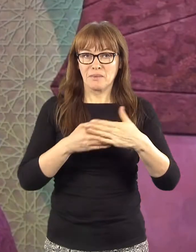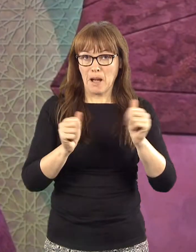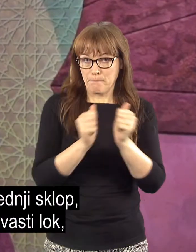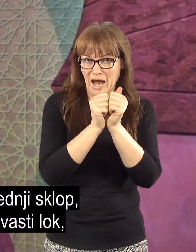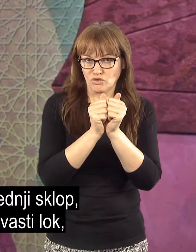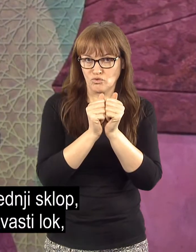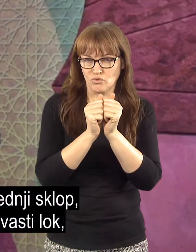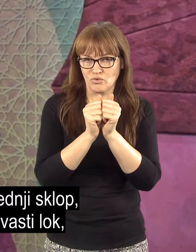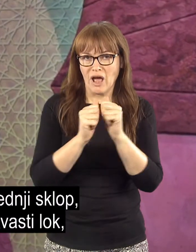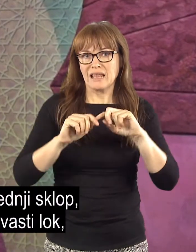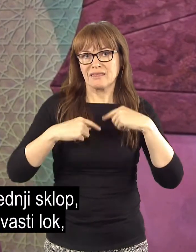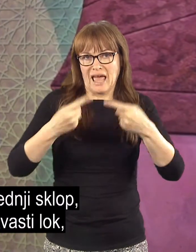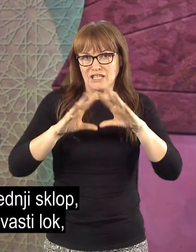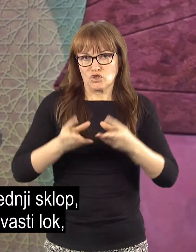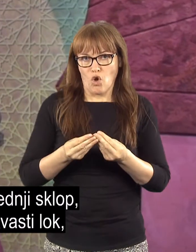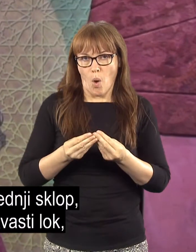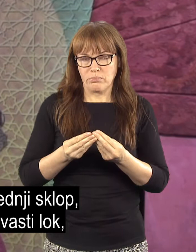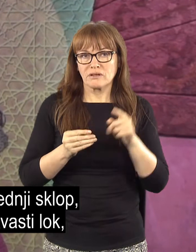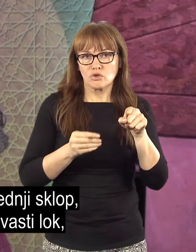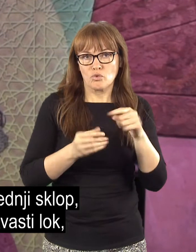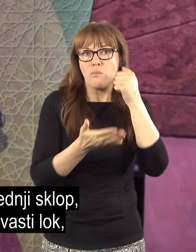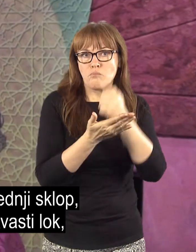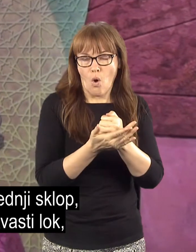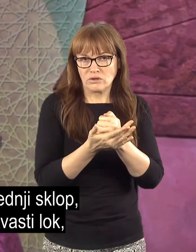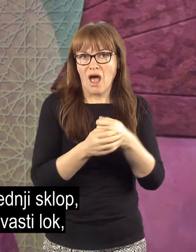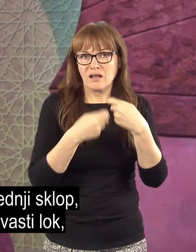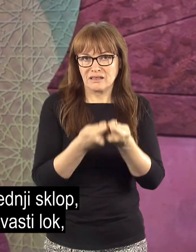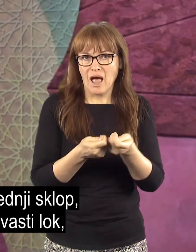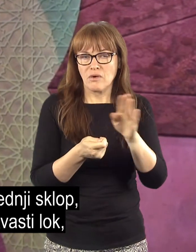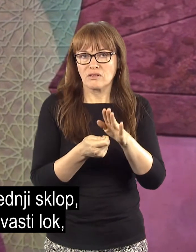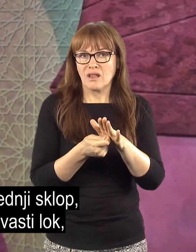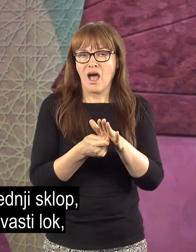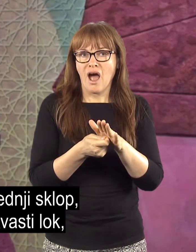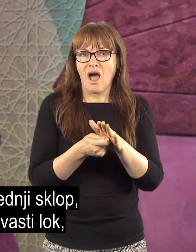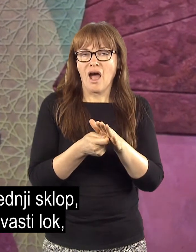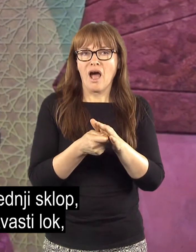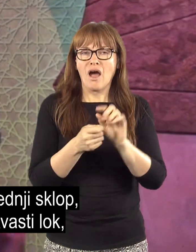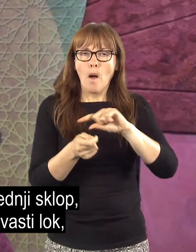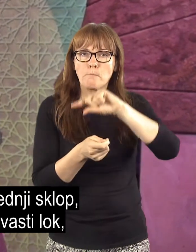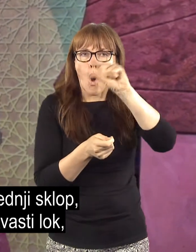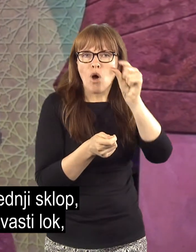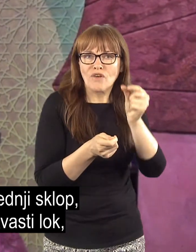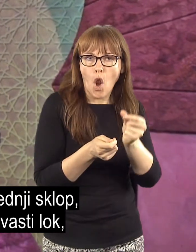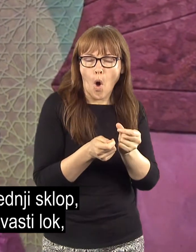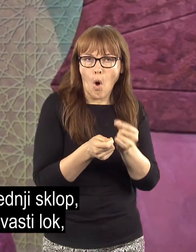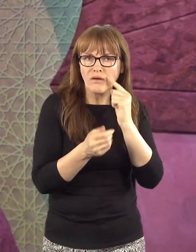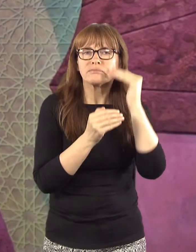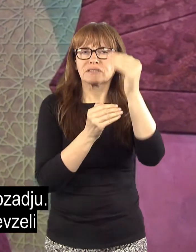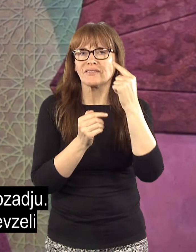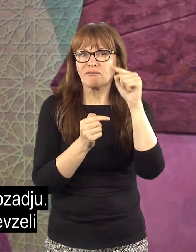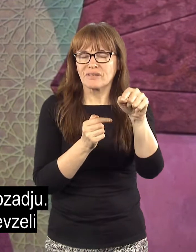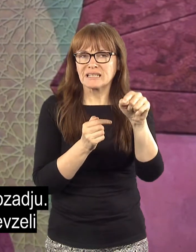Pri mestu, naš naslednji sklop, tukaj poudarek damo na Podkvastilo, ki ga vidimo tukaj v